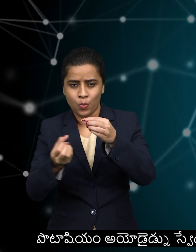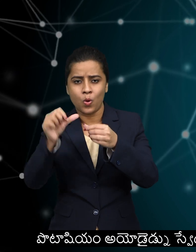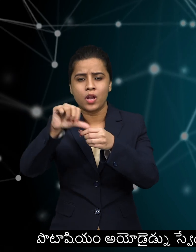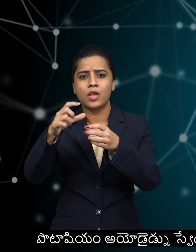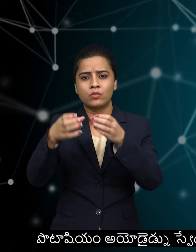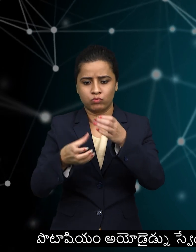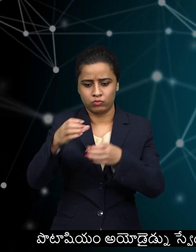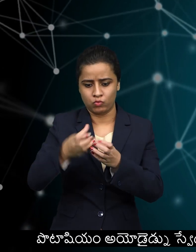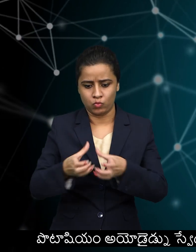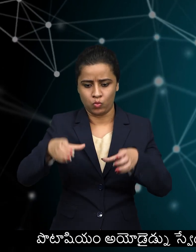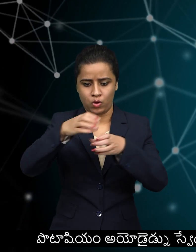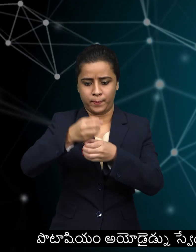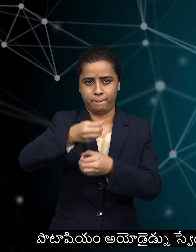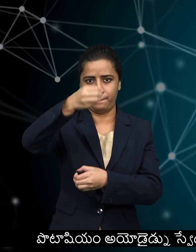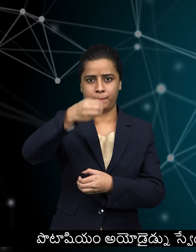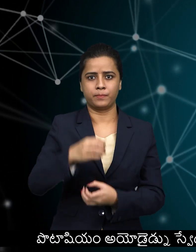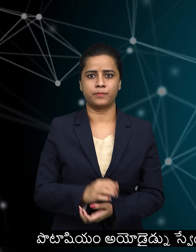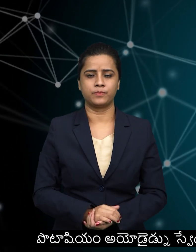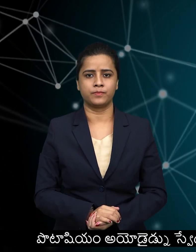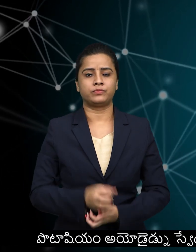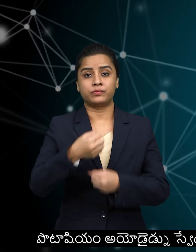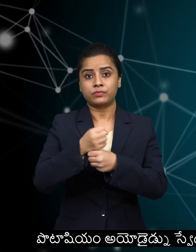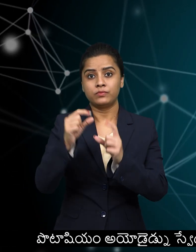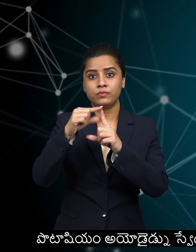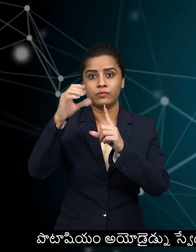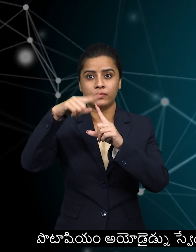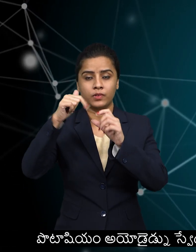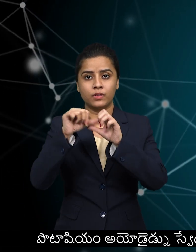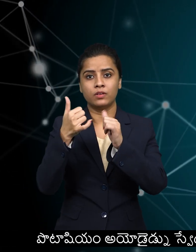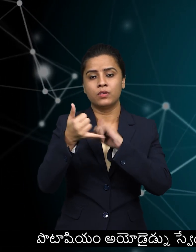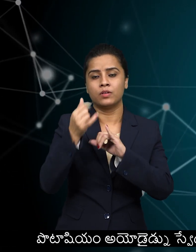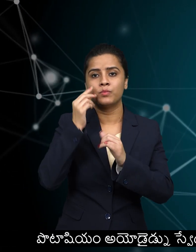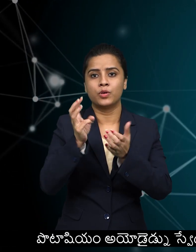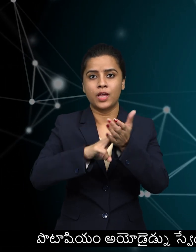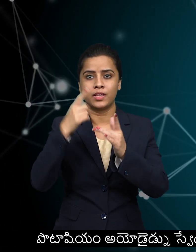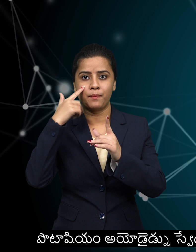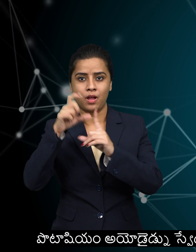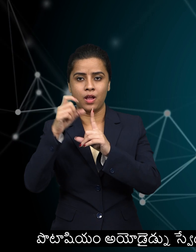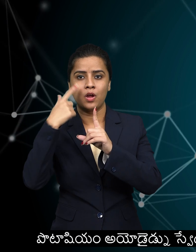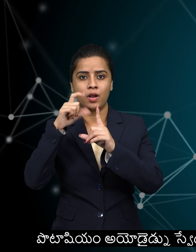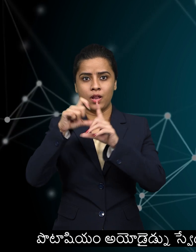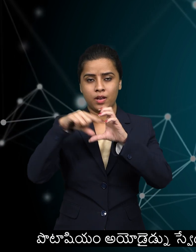పొటాషియం అయోడైడ్ను స్వేదనా జలంలో చిన్న టెస్ట్ ట్యూబ్లో కరిగించి